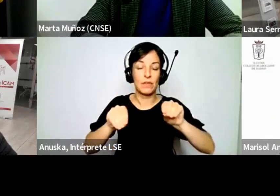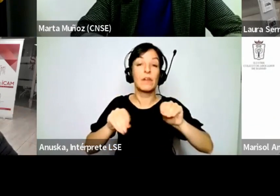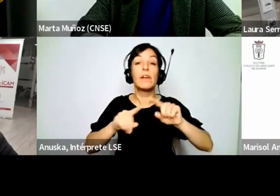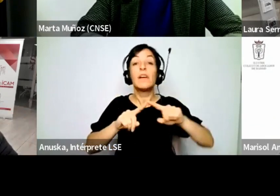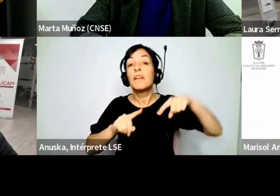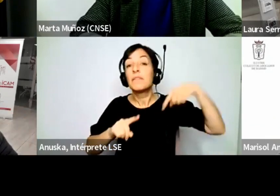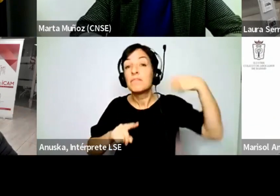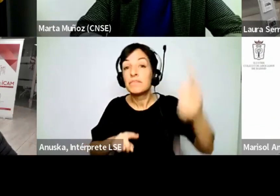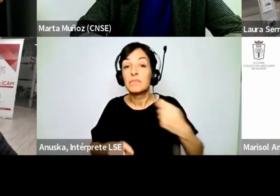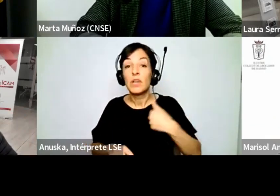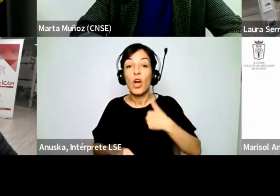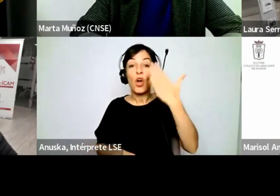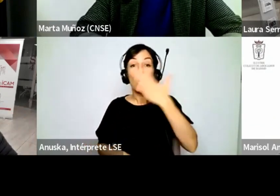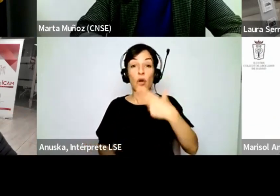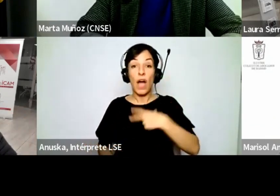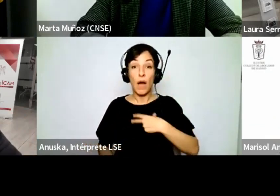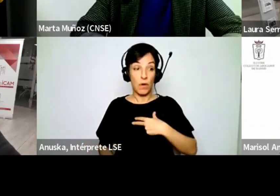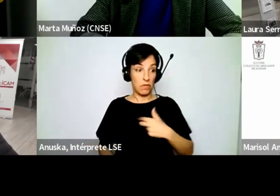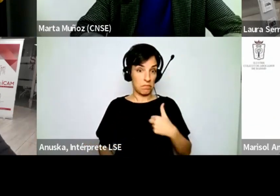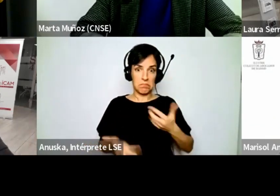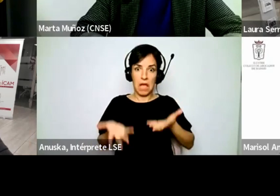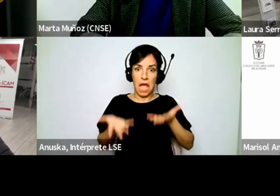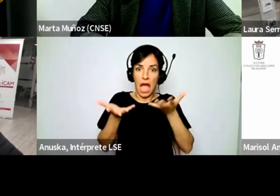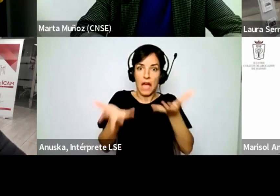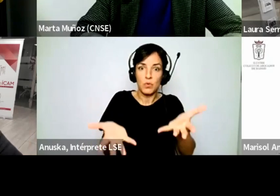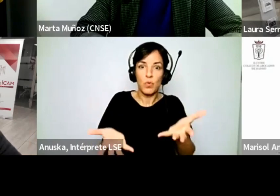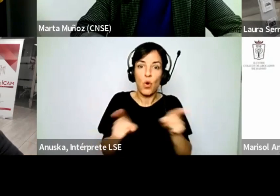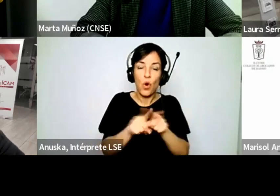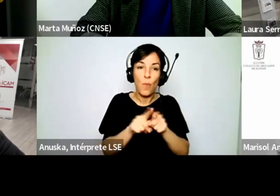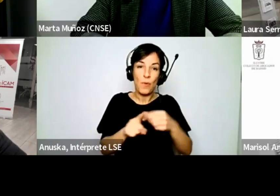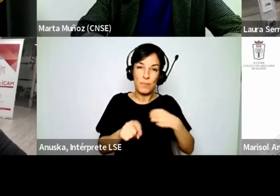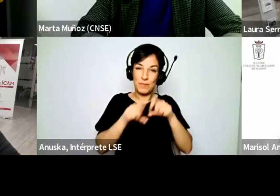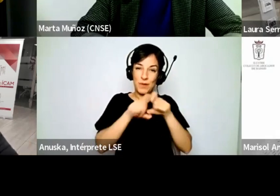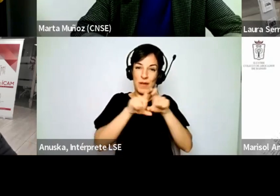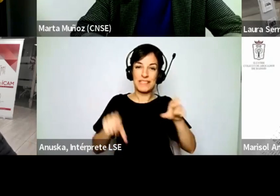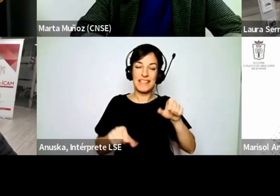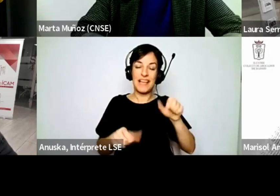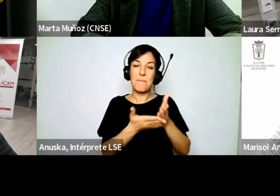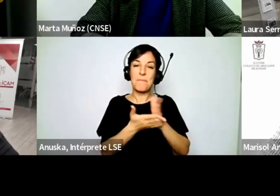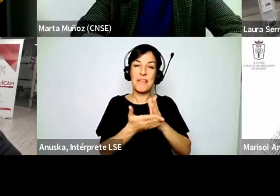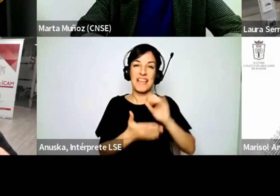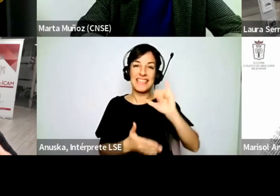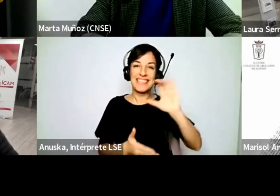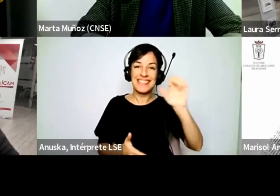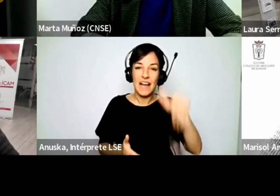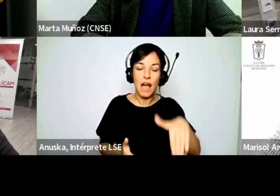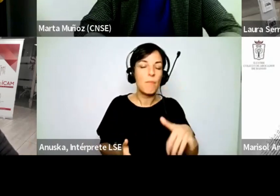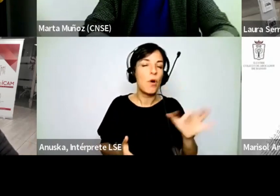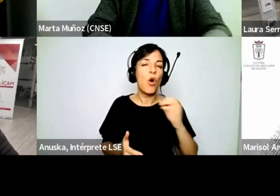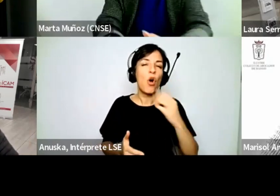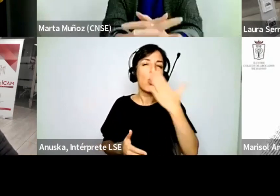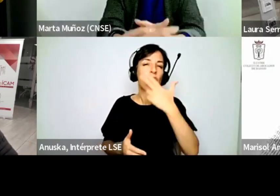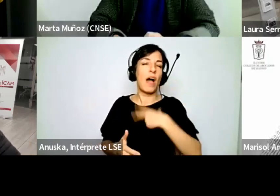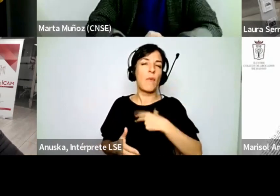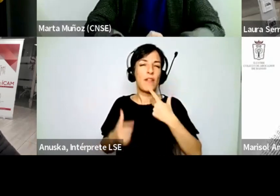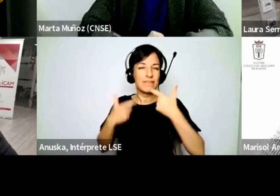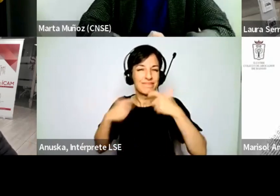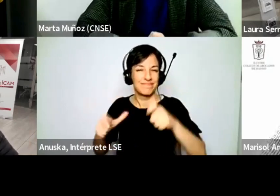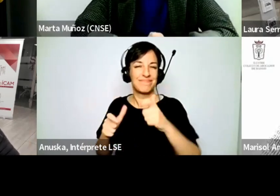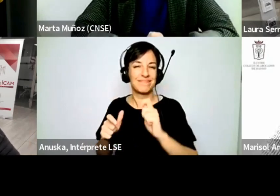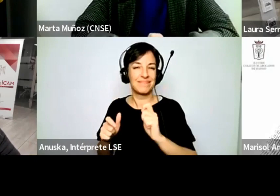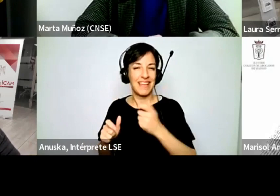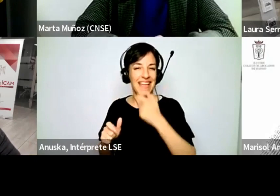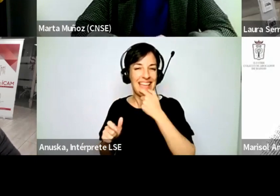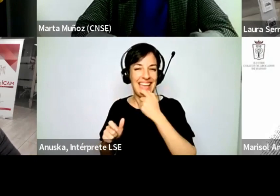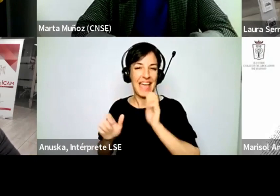de la Abogacía podemos ayudaros a través de MediaICAM, fenomenal, o de la Corte de Arbitraje del Colegio de Abogados, en la parte que hemos hablado de